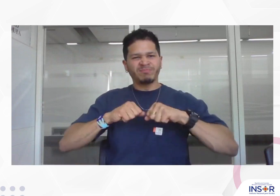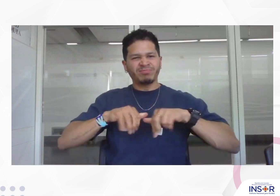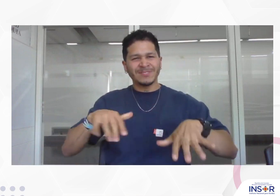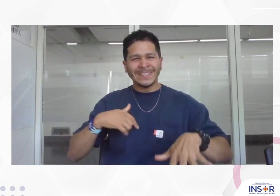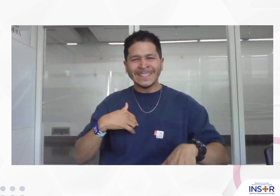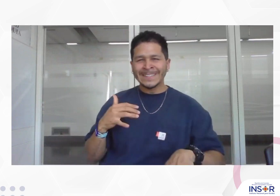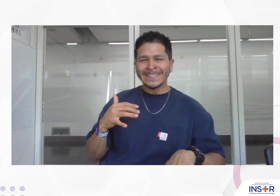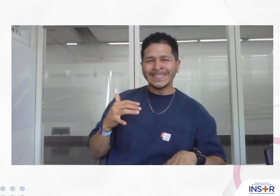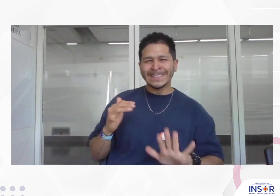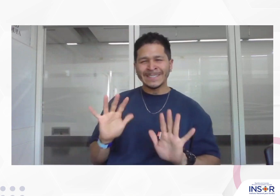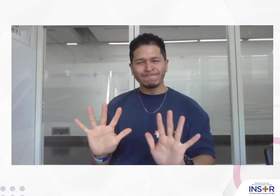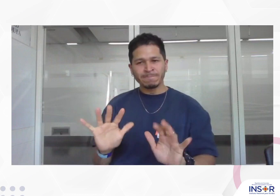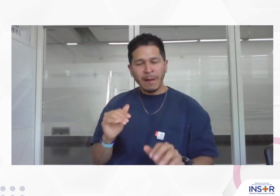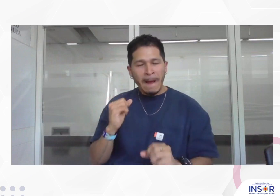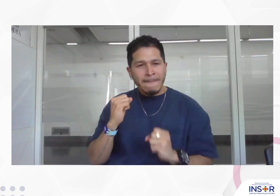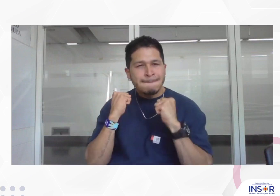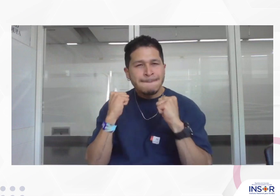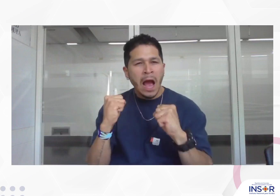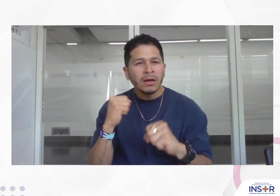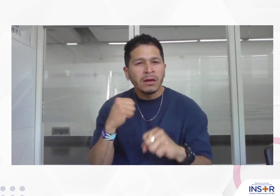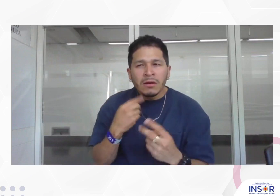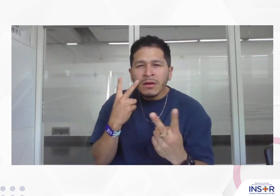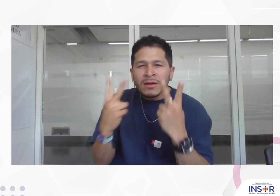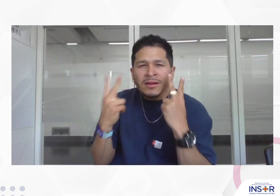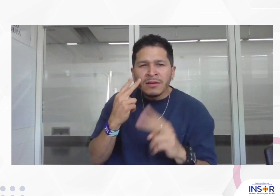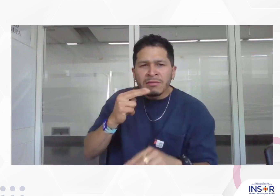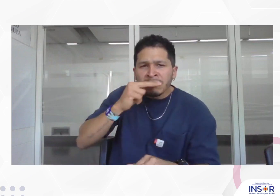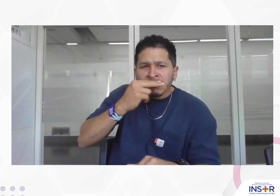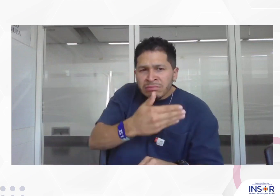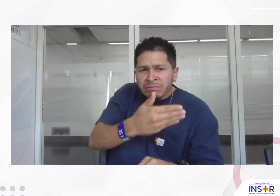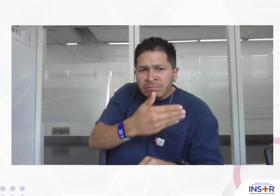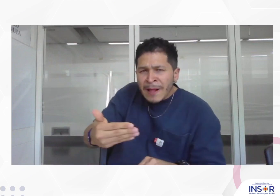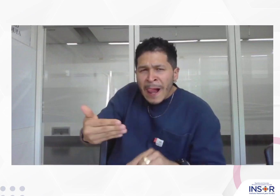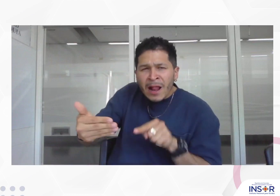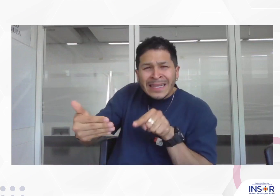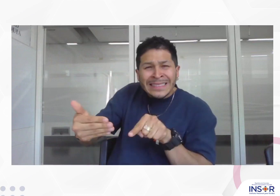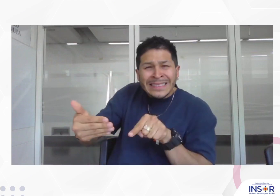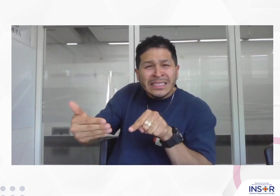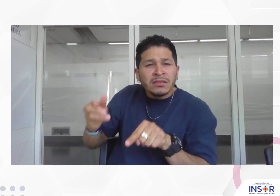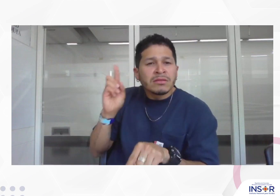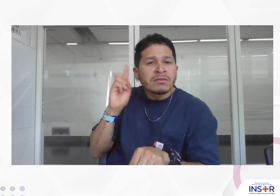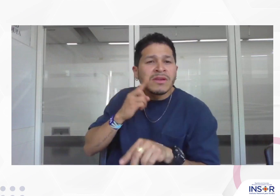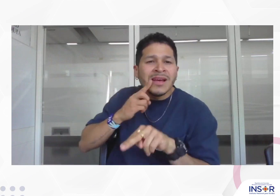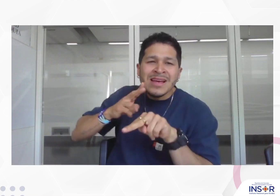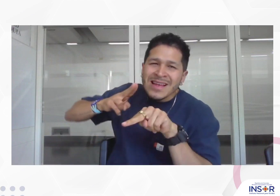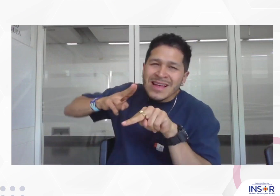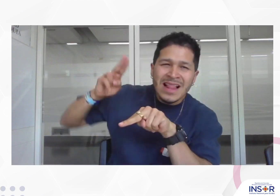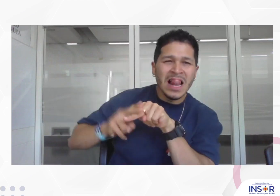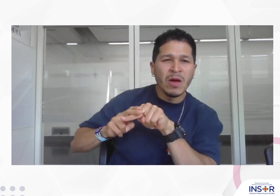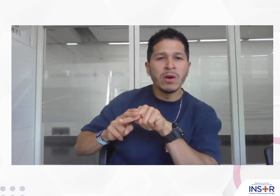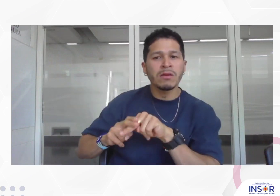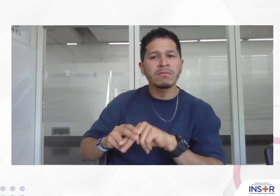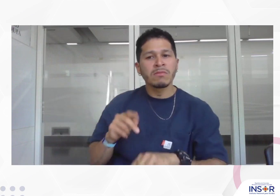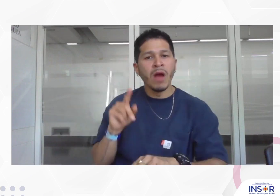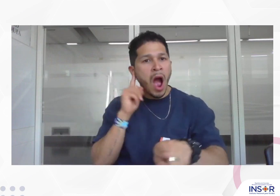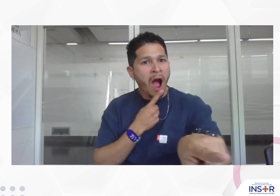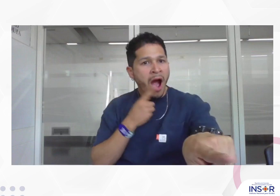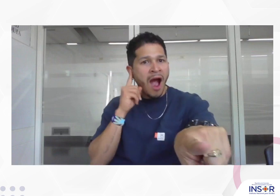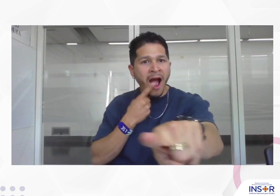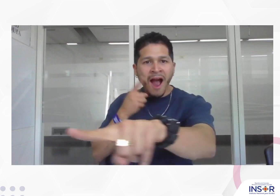a hablar sobre ceñismo. Entonces yo se veía allí en las movilizaciones de las personas sordas este